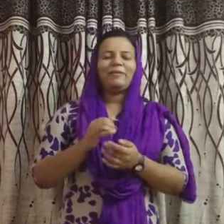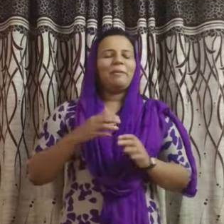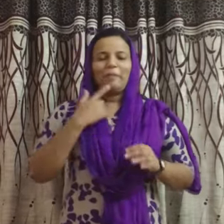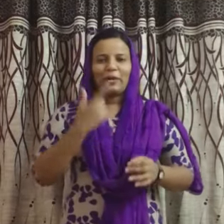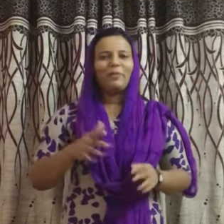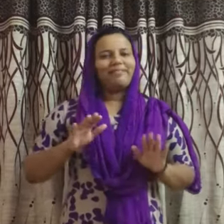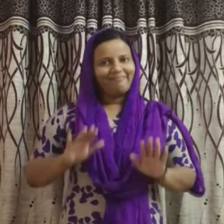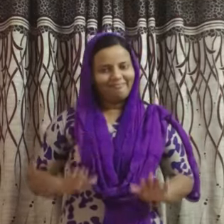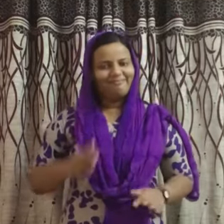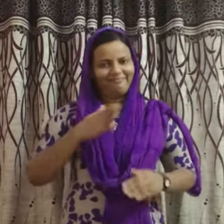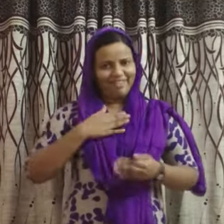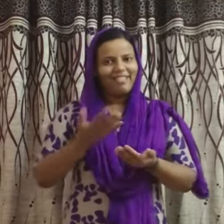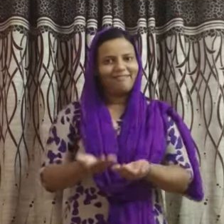സിറ്റ് ആൻഡ് റിലാക്സ്, ഐ വിൽ ടേക്ക് കെയർ ഓഫ് ഇറ്റ്.